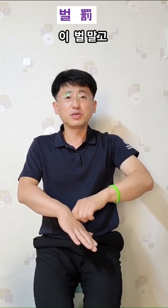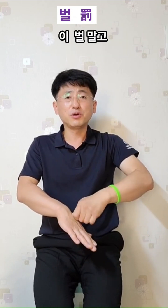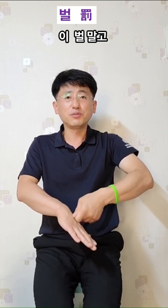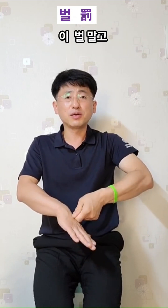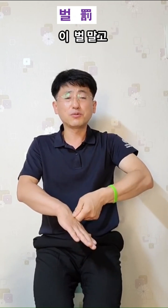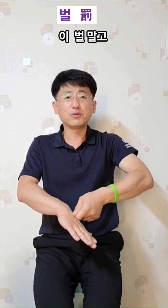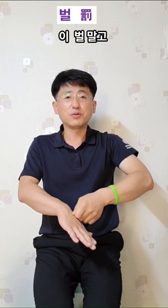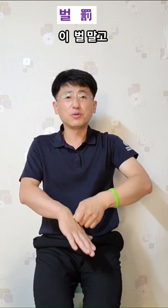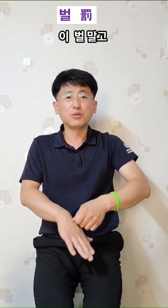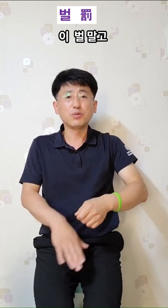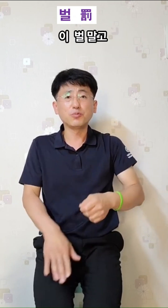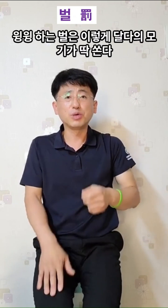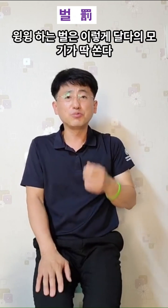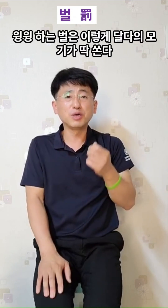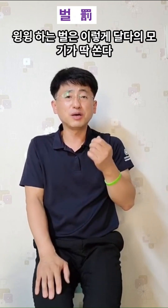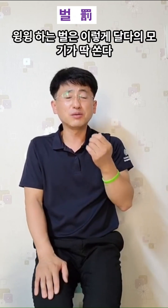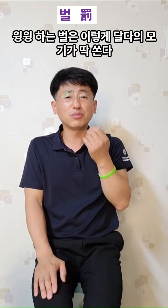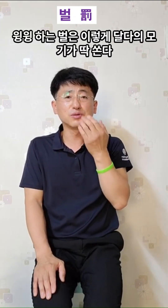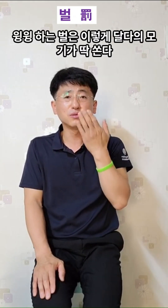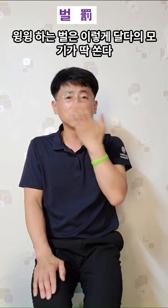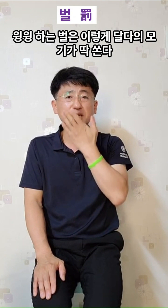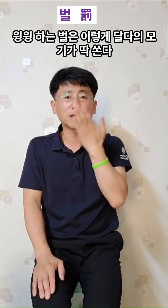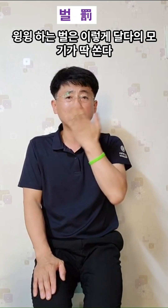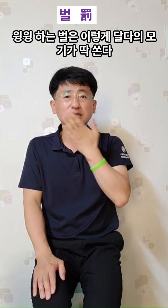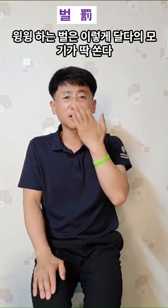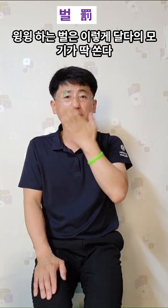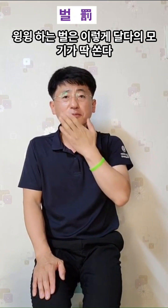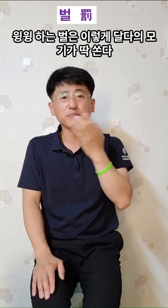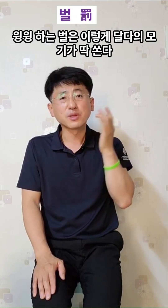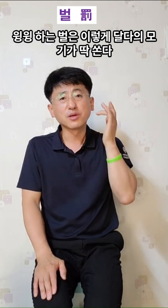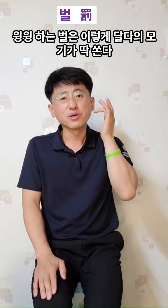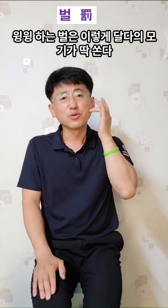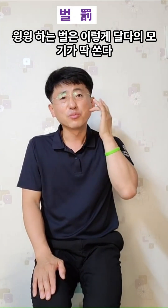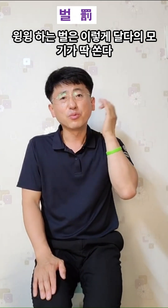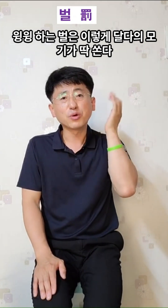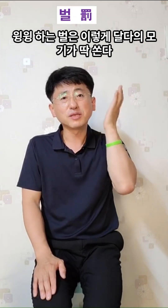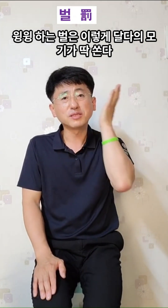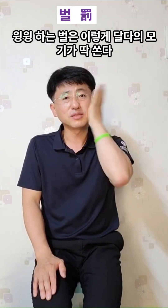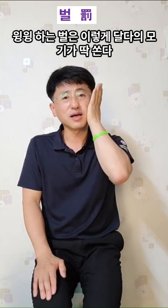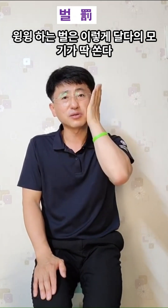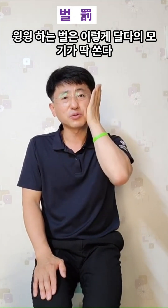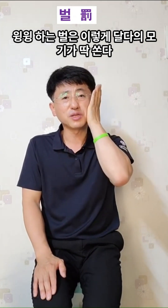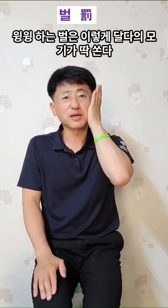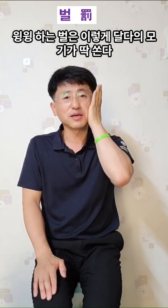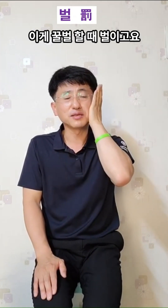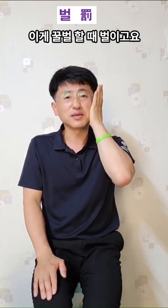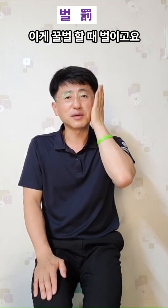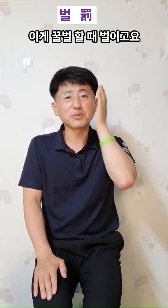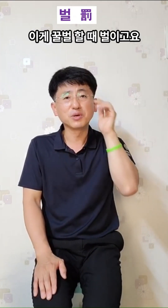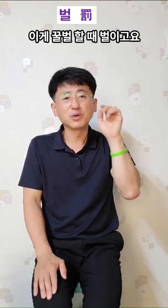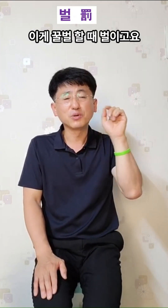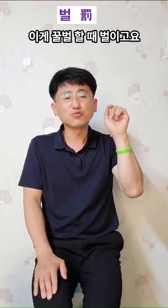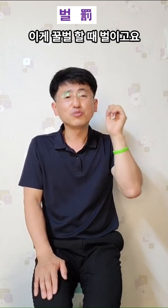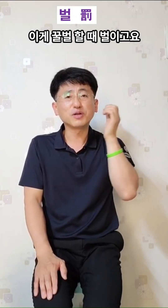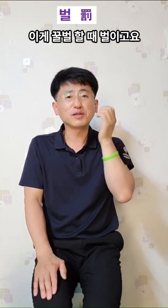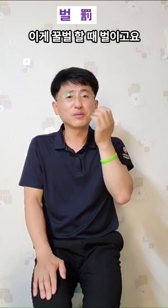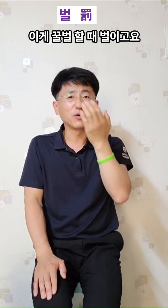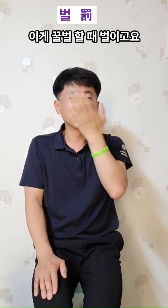벌 말고 윙윙 하는 벌은 이렇게 달다에 모기같이 딱 쏜다. 이게 꿀벌할 때